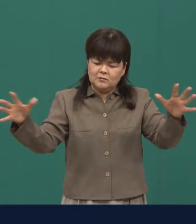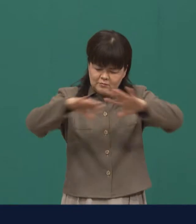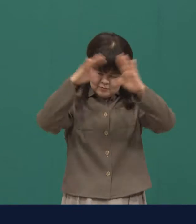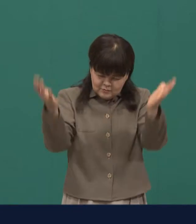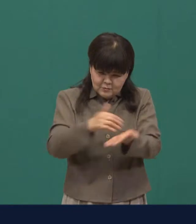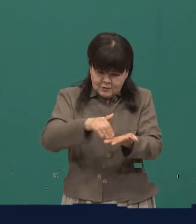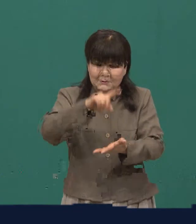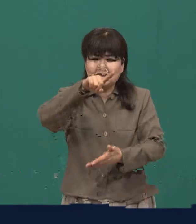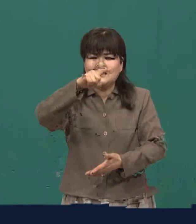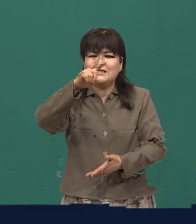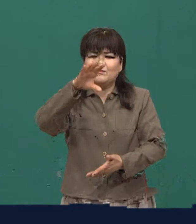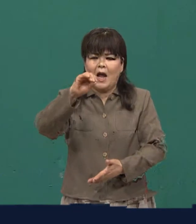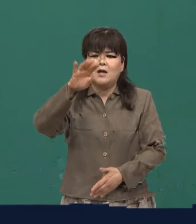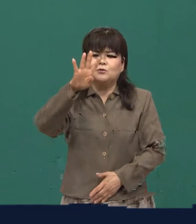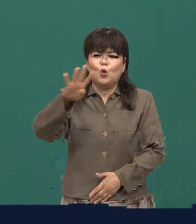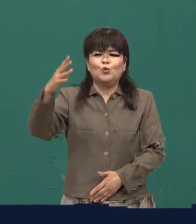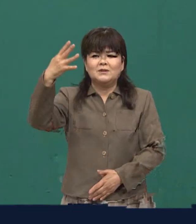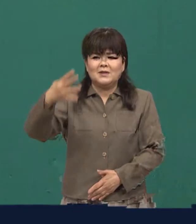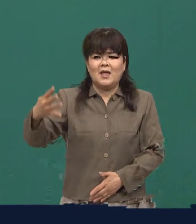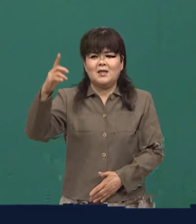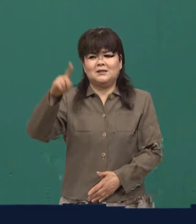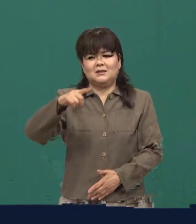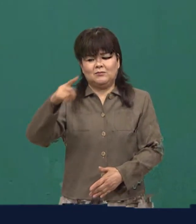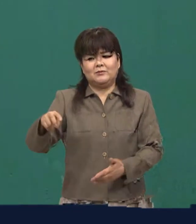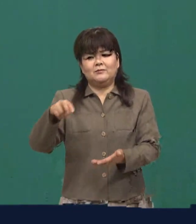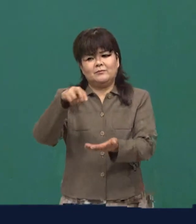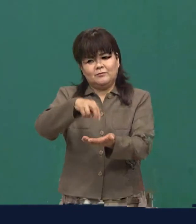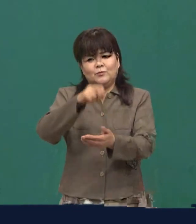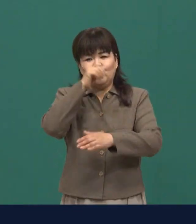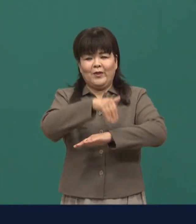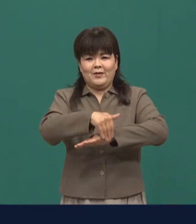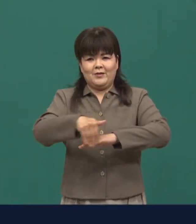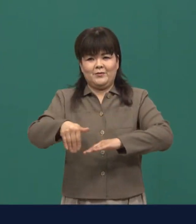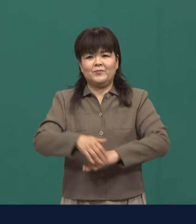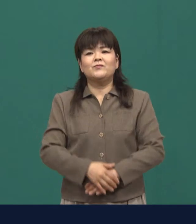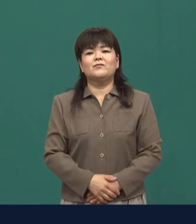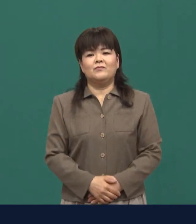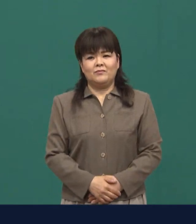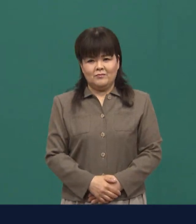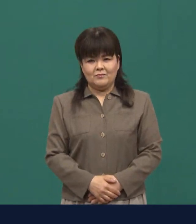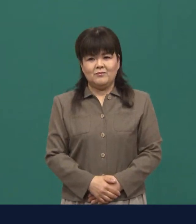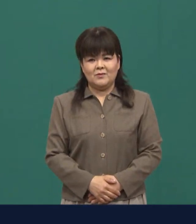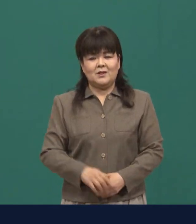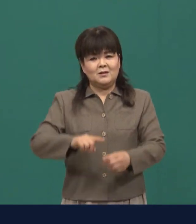1万4000人の児童が乗船する予定です。